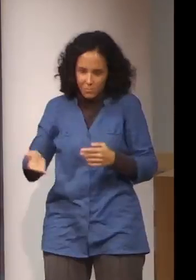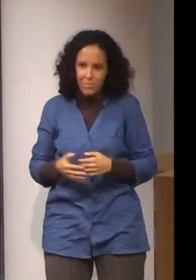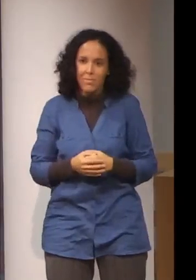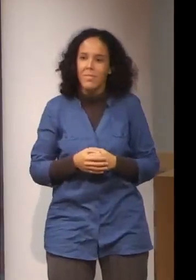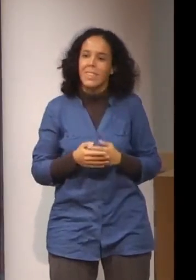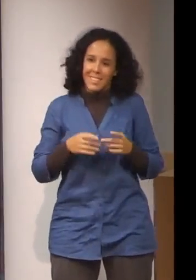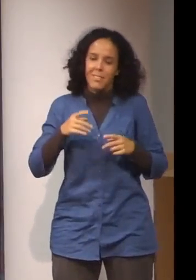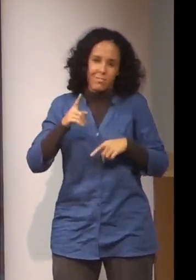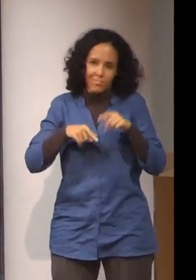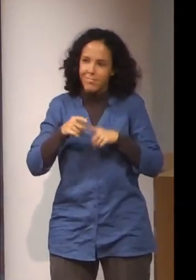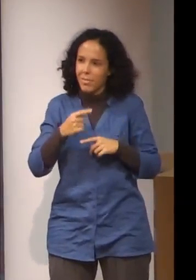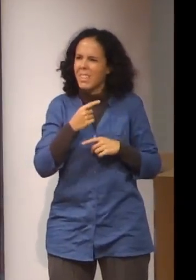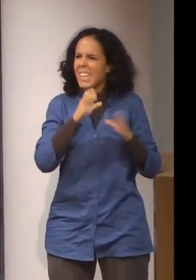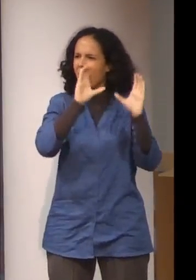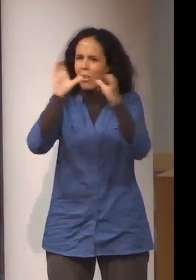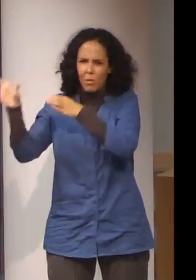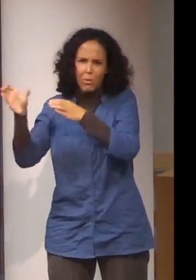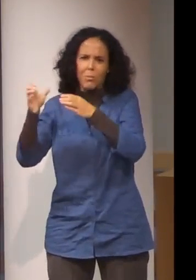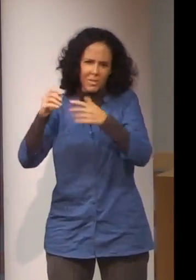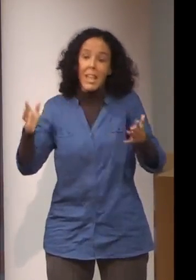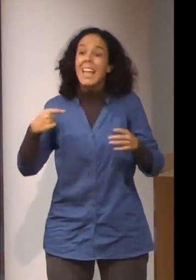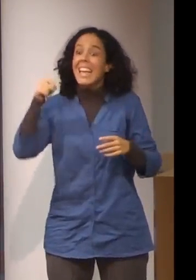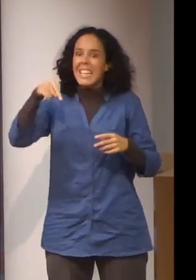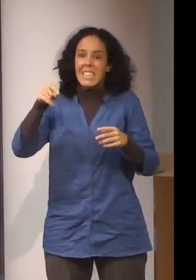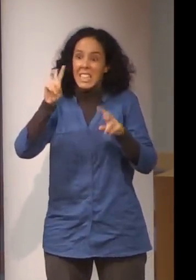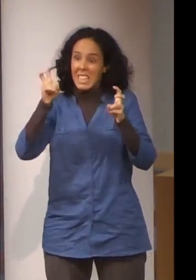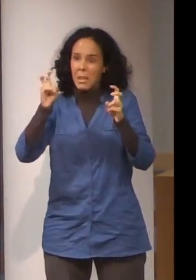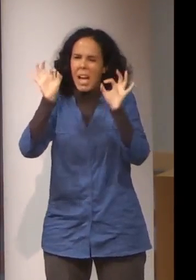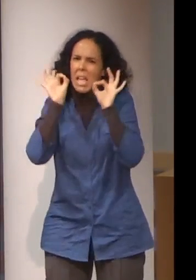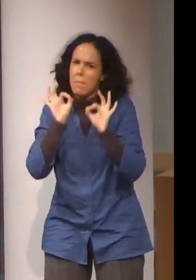diera en los diferentes subgrupos.